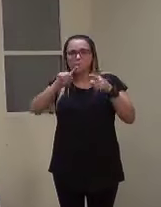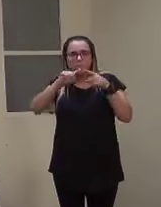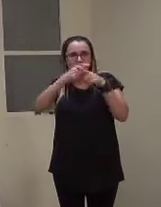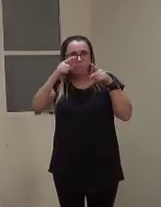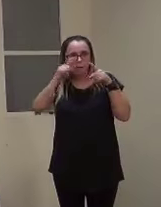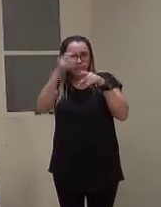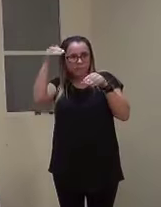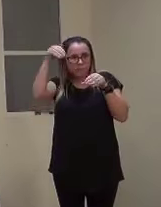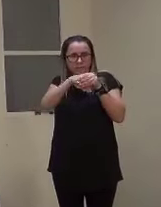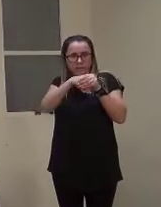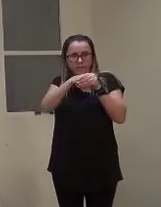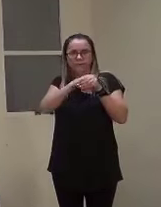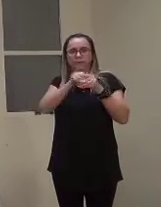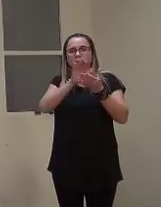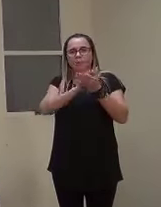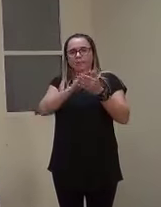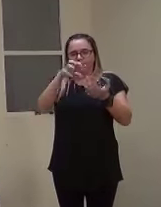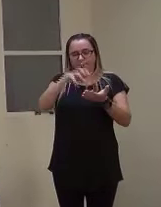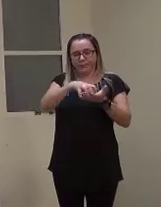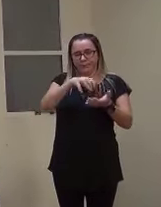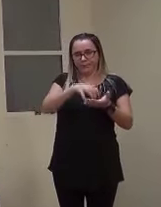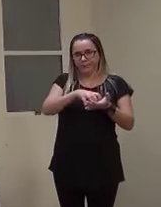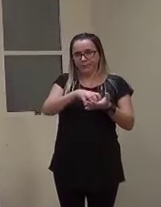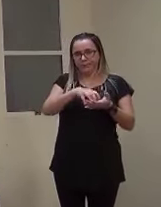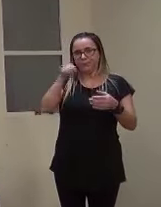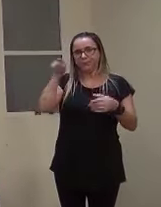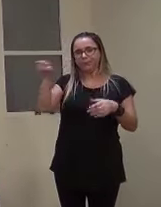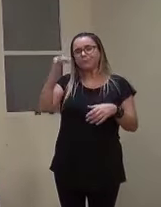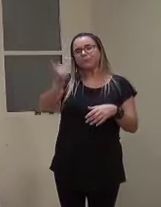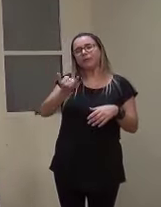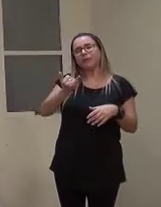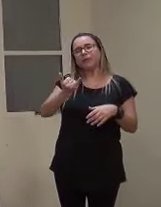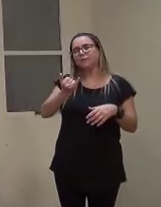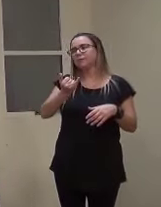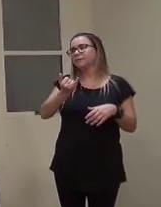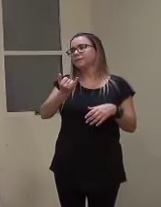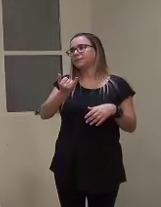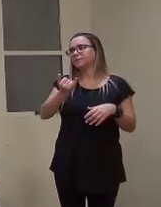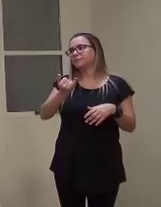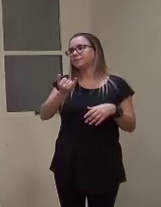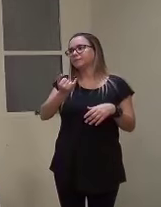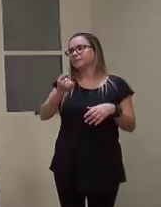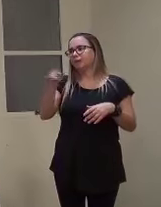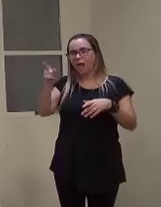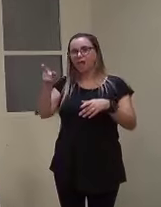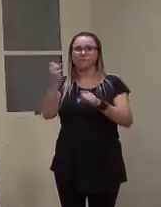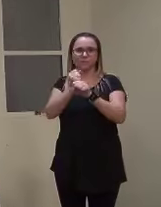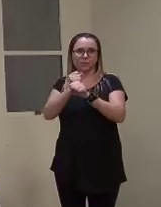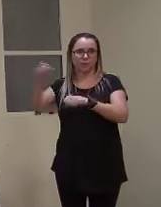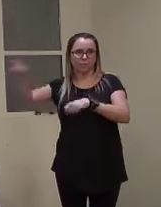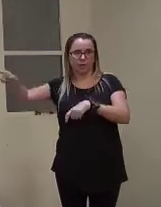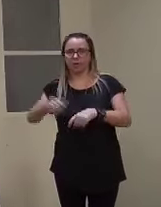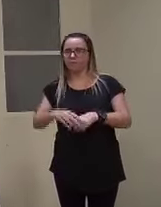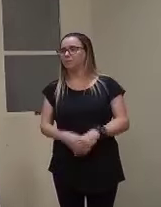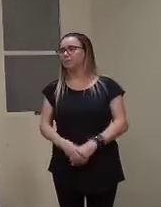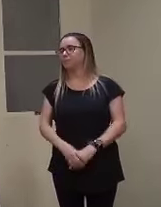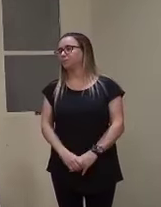de las instituciones asienta nuestro nuestro hacer entonces